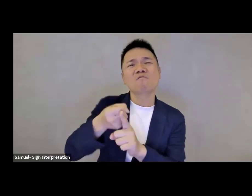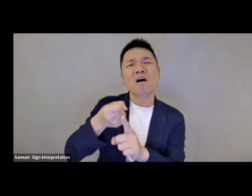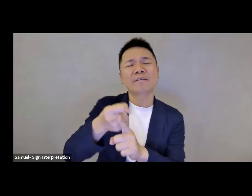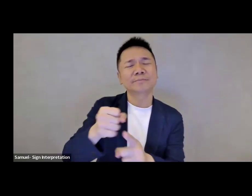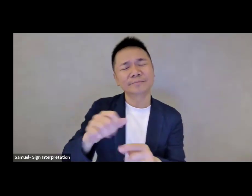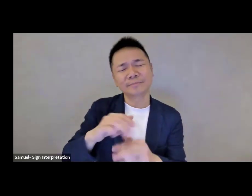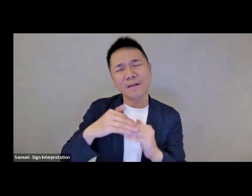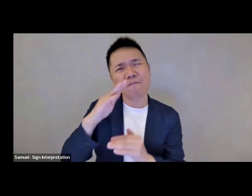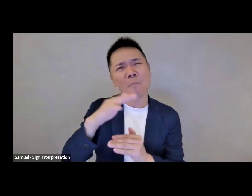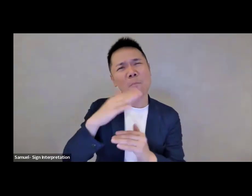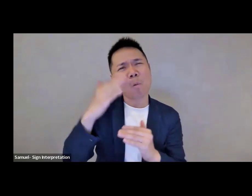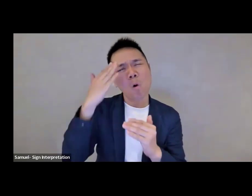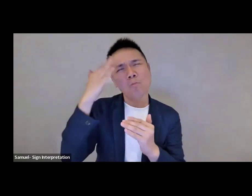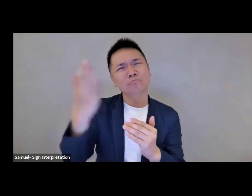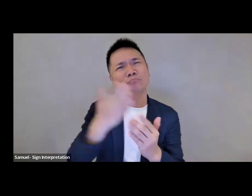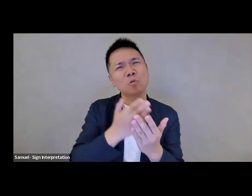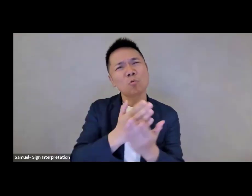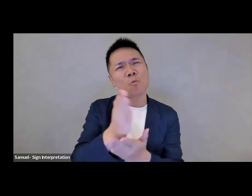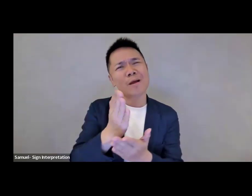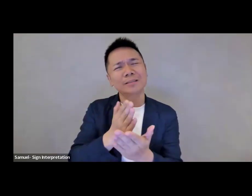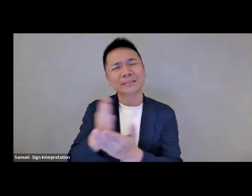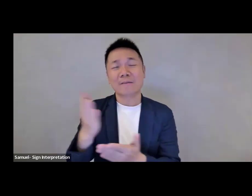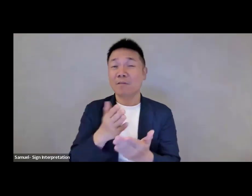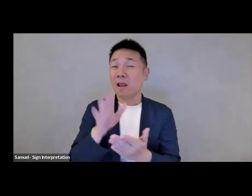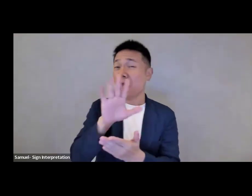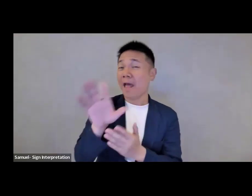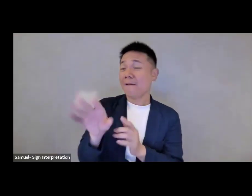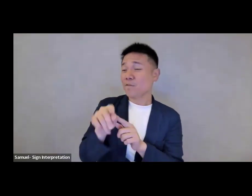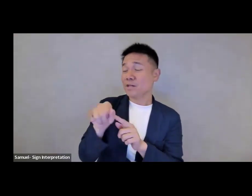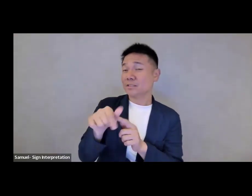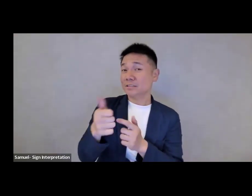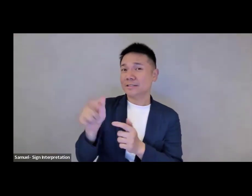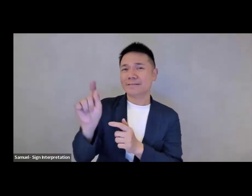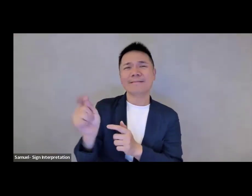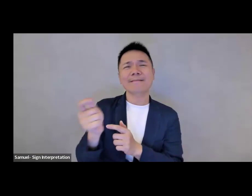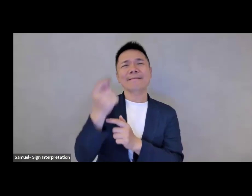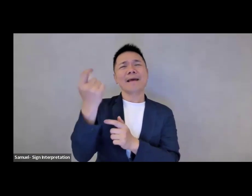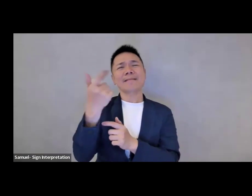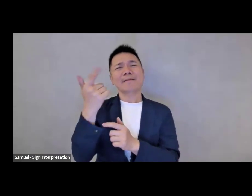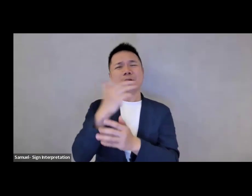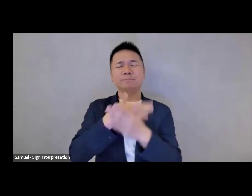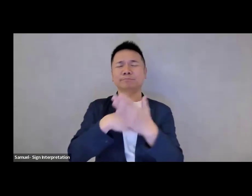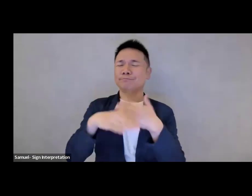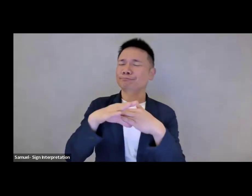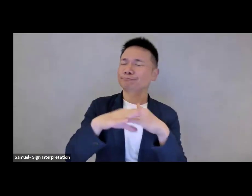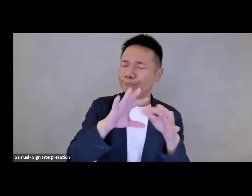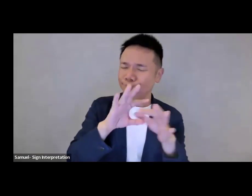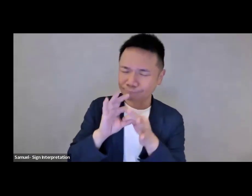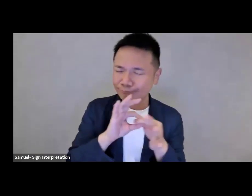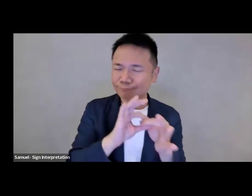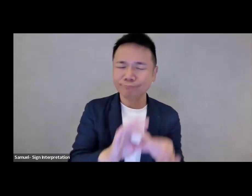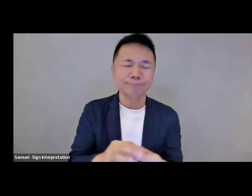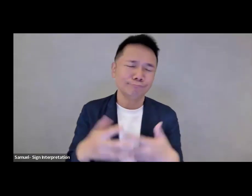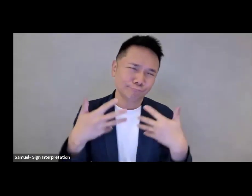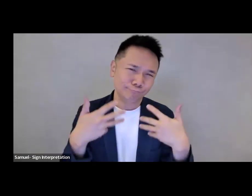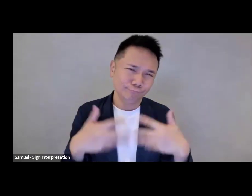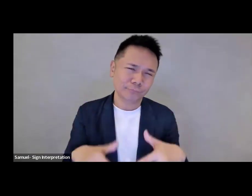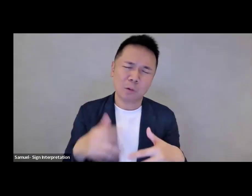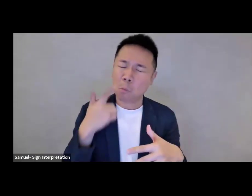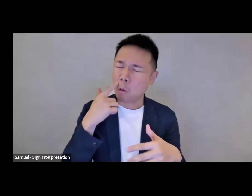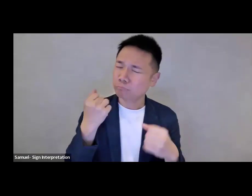在这个创意能够在非洲能够更好，然后他为我们的权利